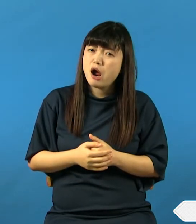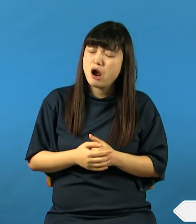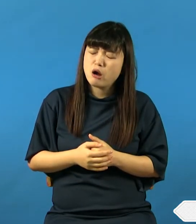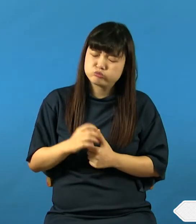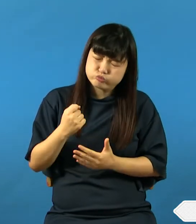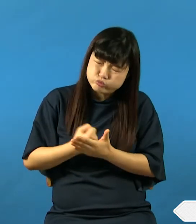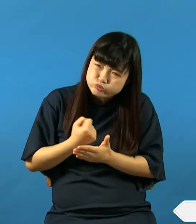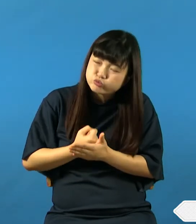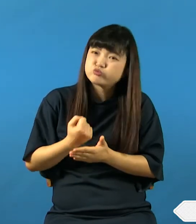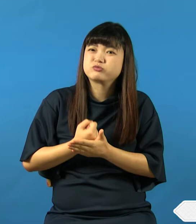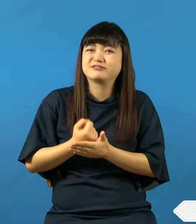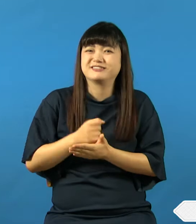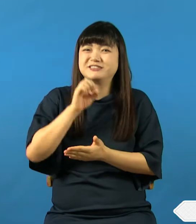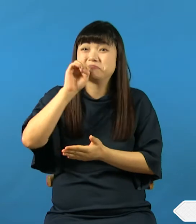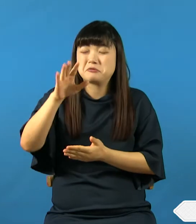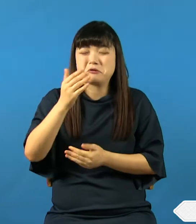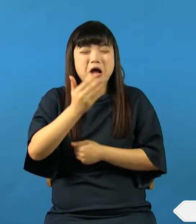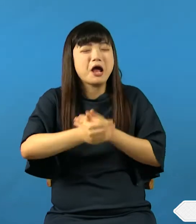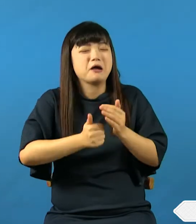인간 차별해서 되겠습니까?